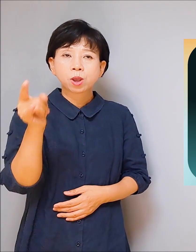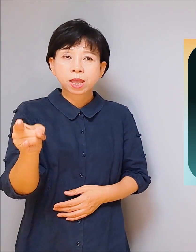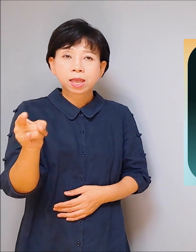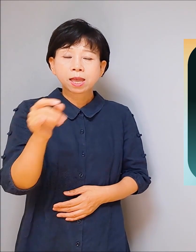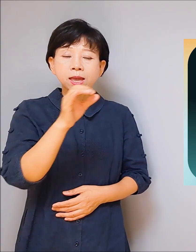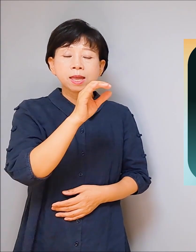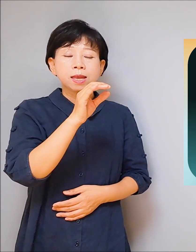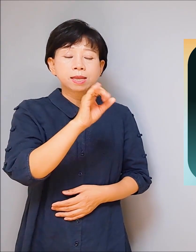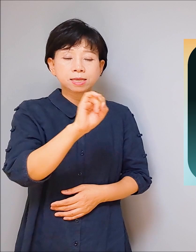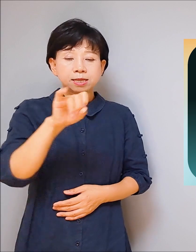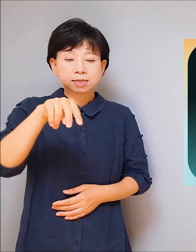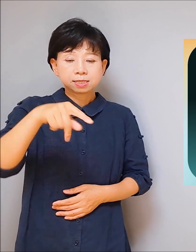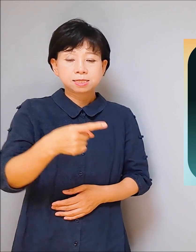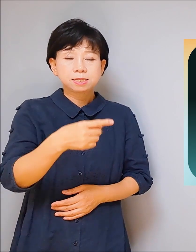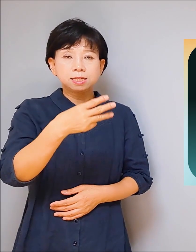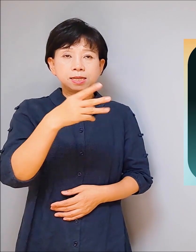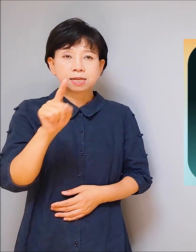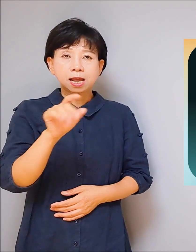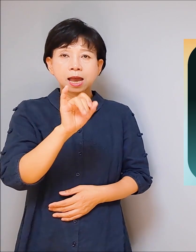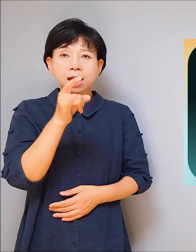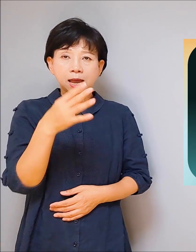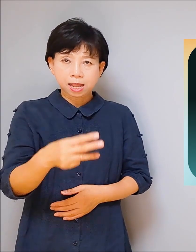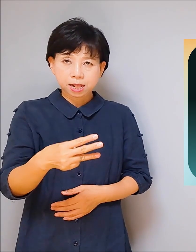하나님, 엘로헤는